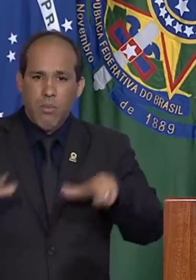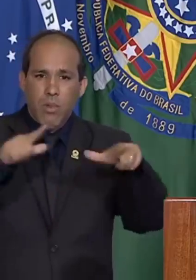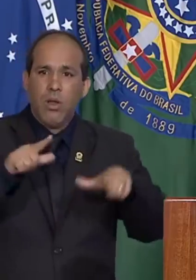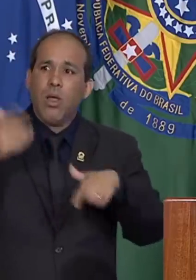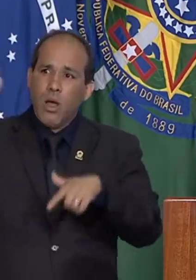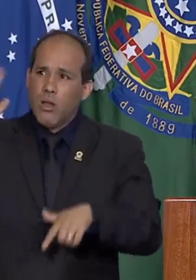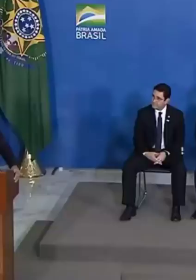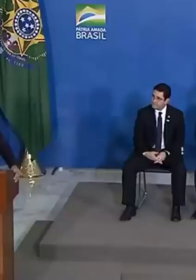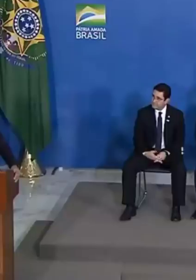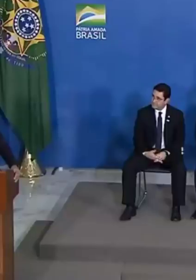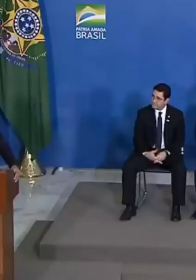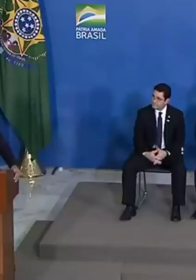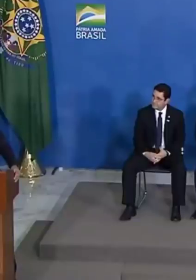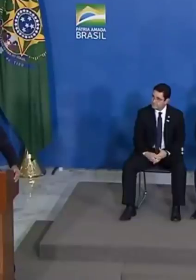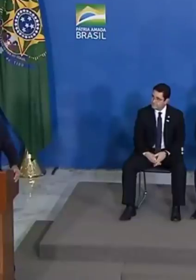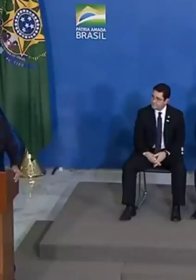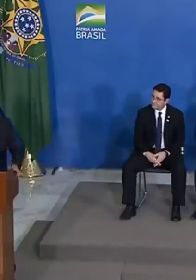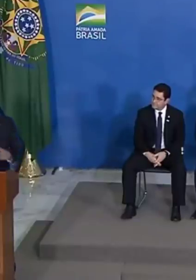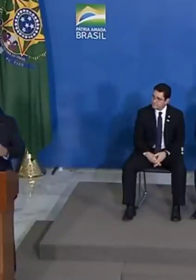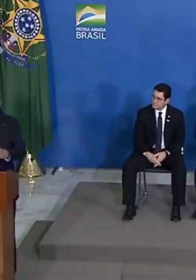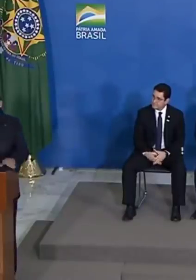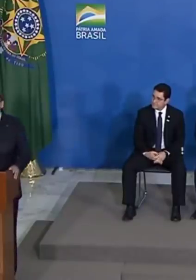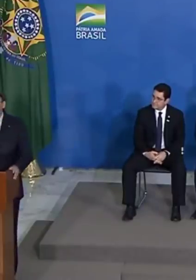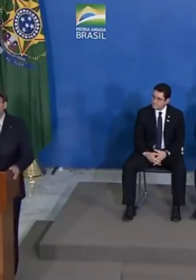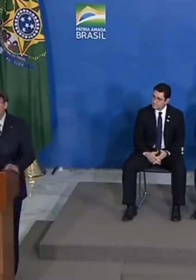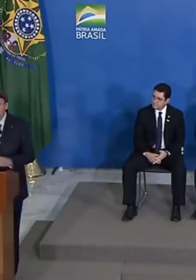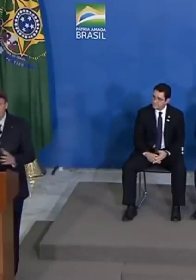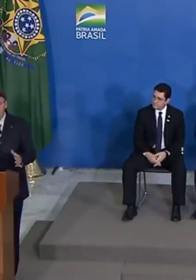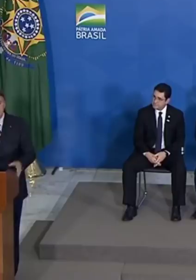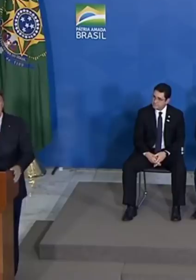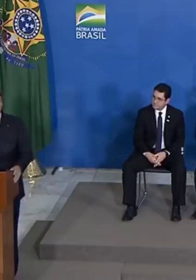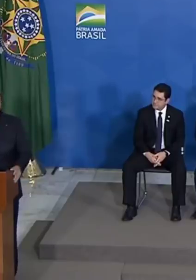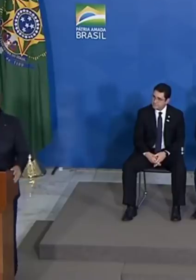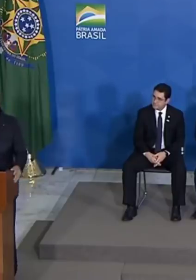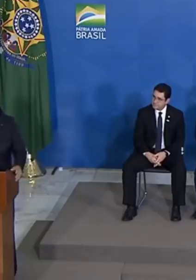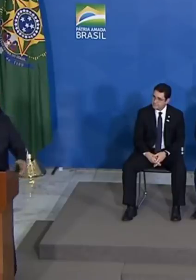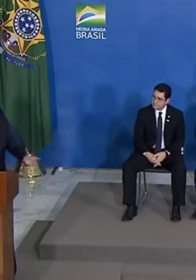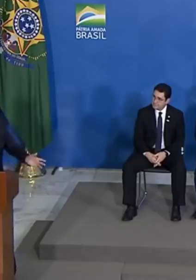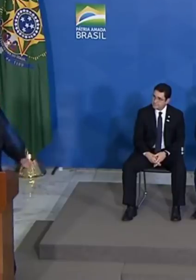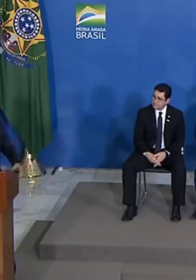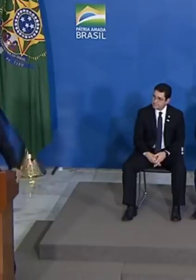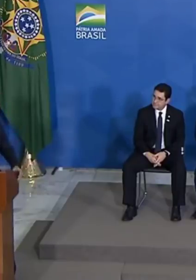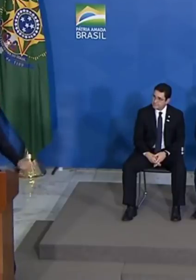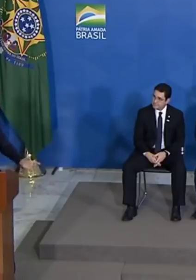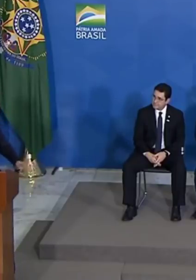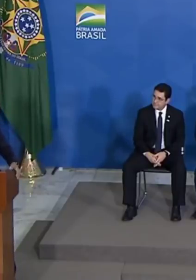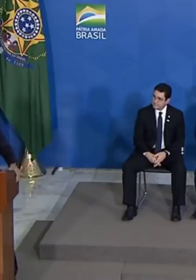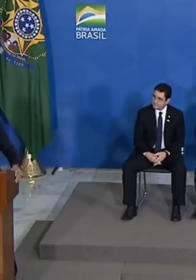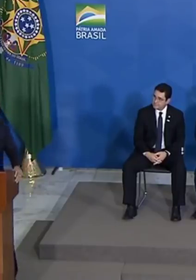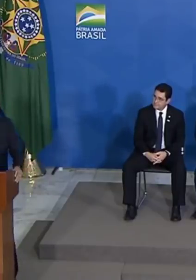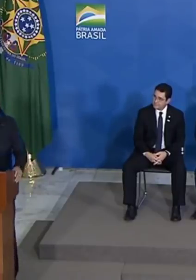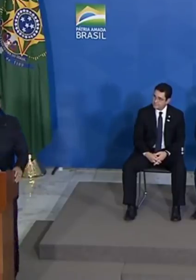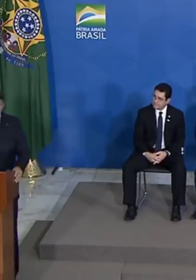ministros, não foi apenas da Tereza, do Onyx ou do Jorge, outros ministros participaram, secretários também, como o